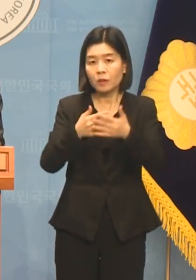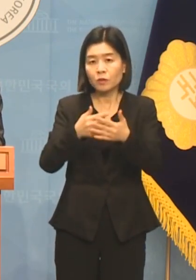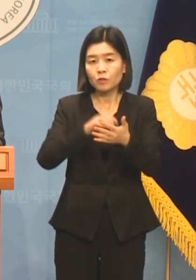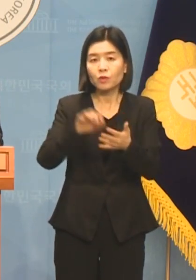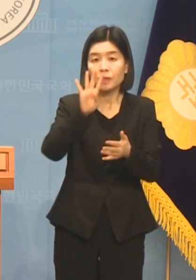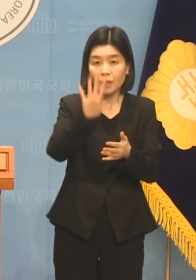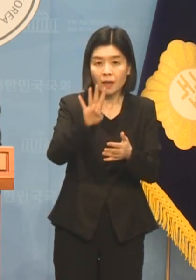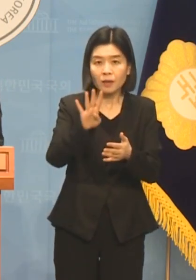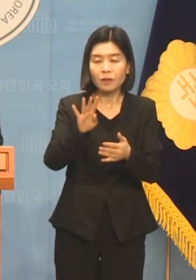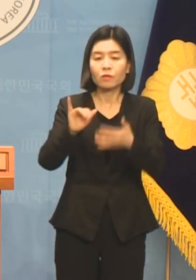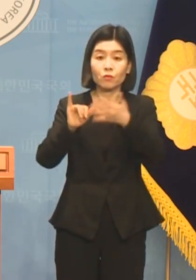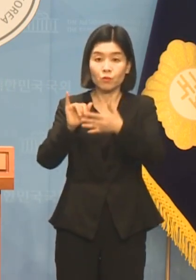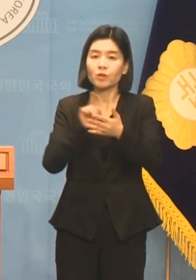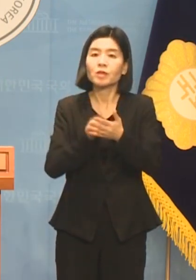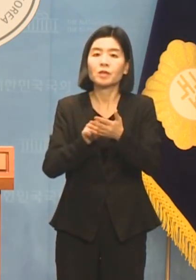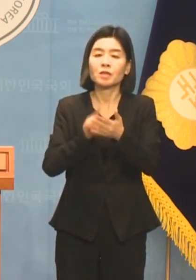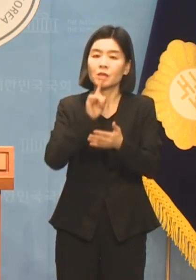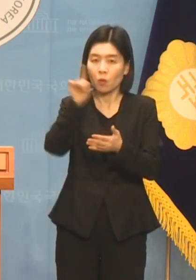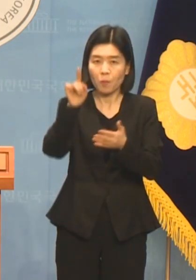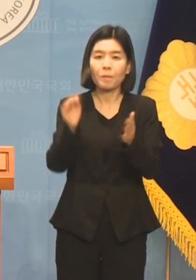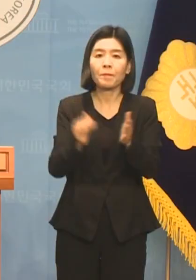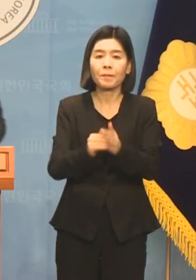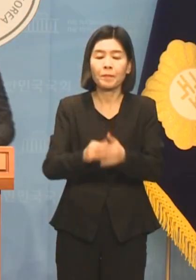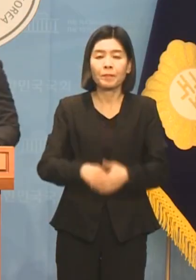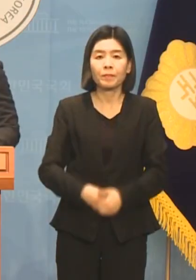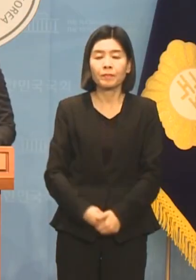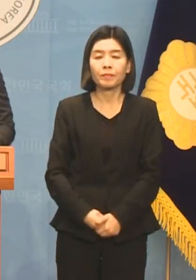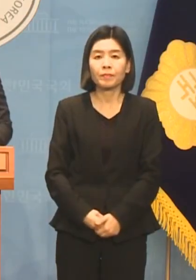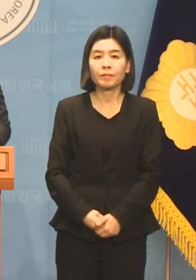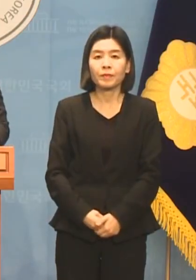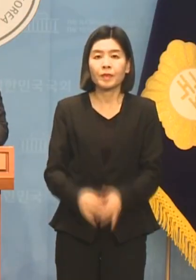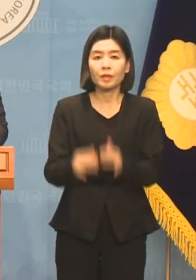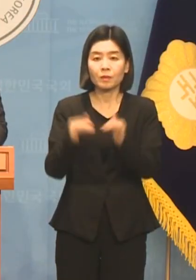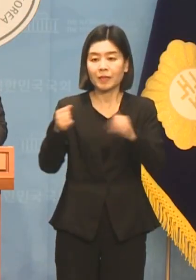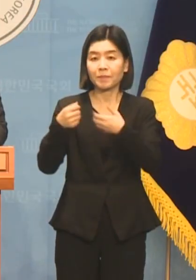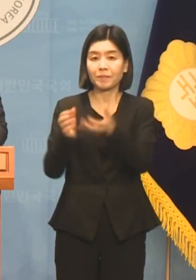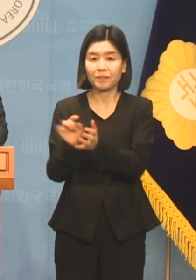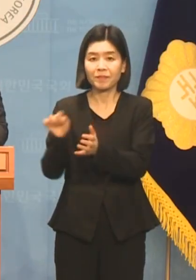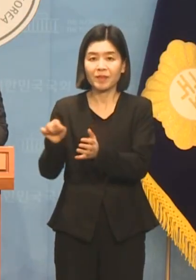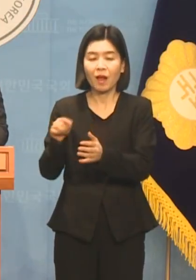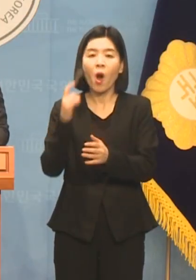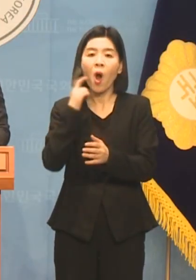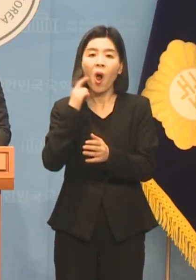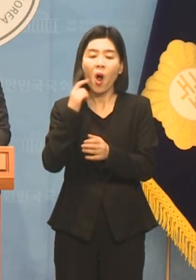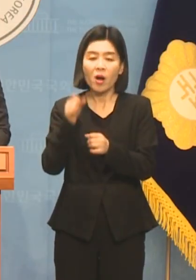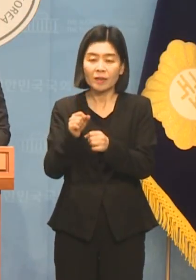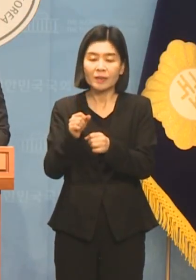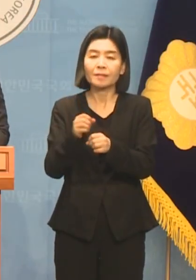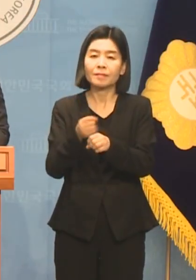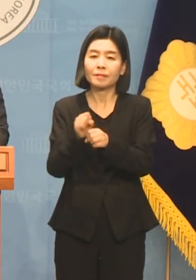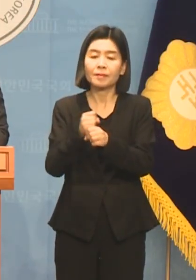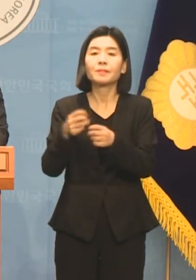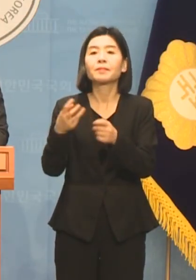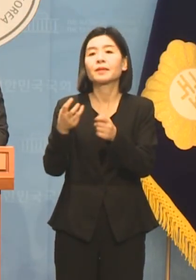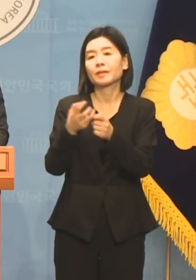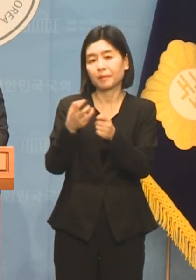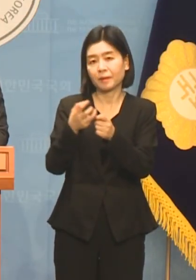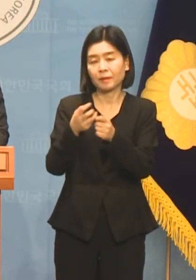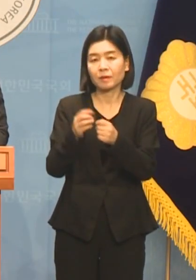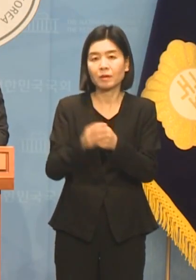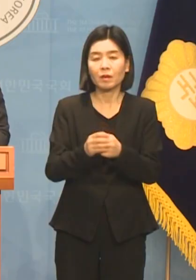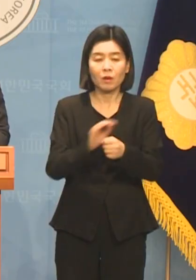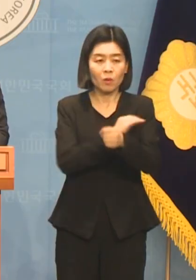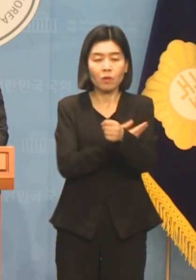신고하였습니다. 이상입니다. 네, 국민의힘 거짓말 시리즈 80번째 말씀드리겠습니다. 권성동 국민의힘